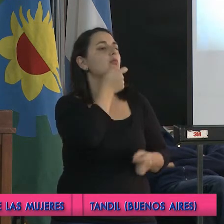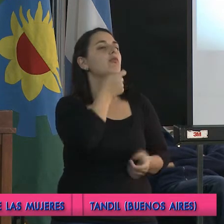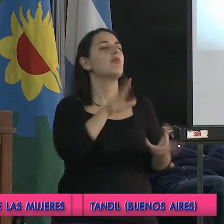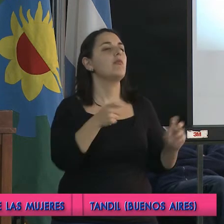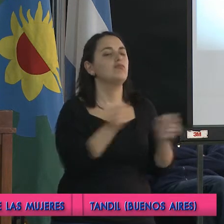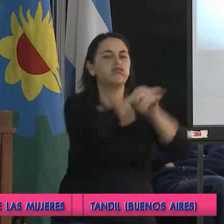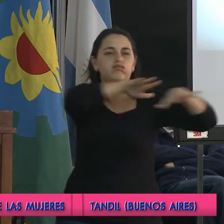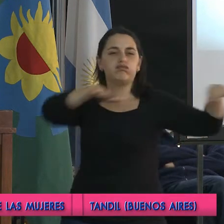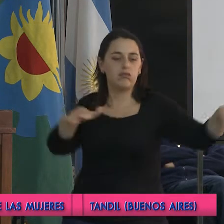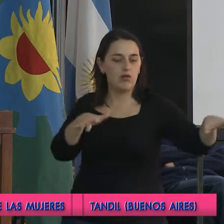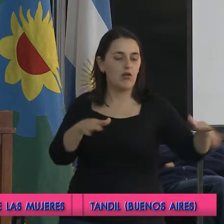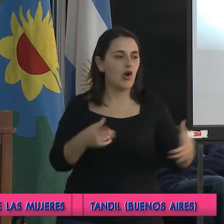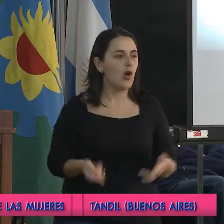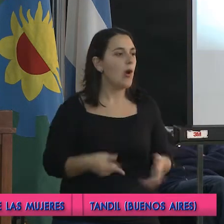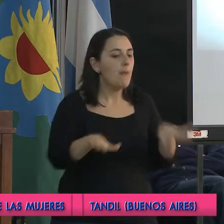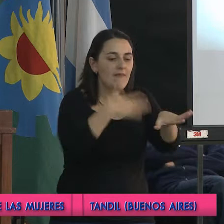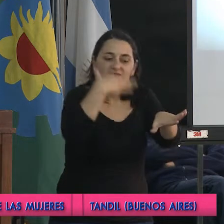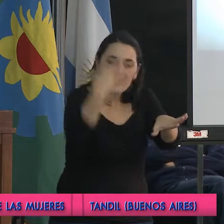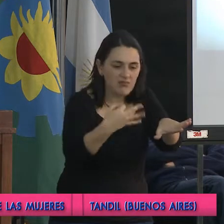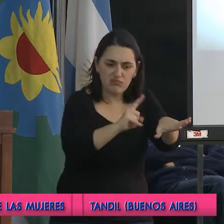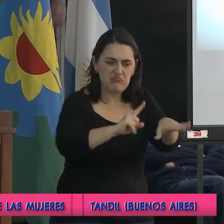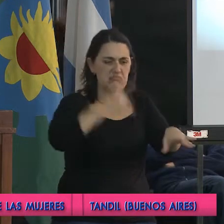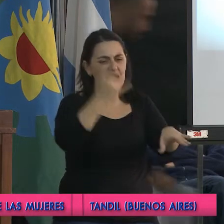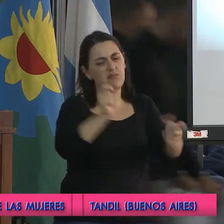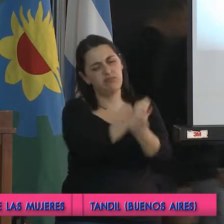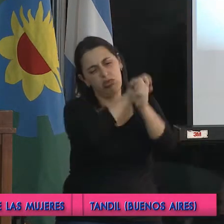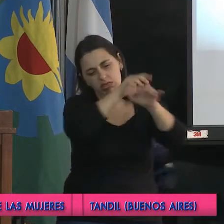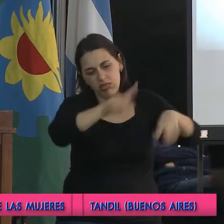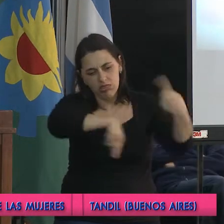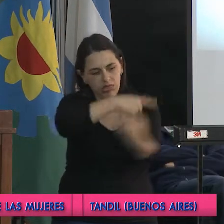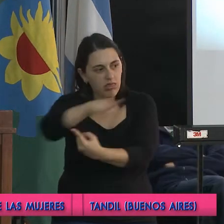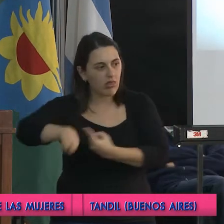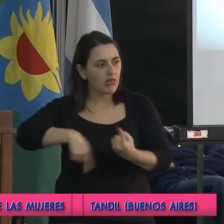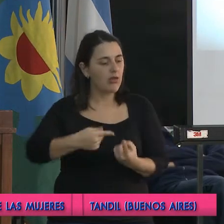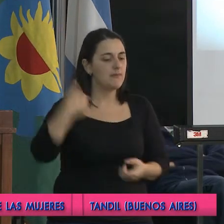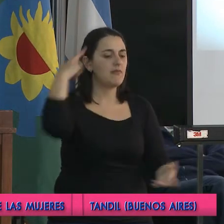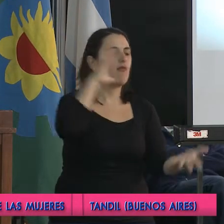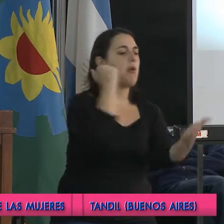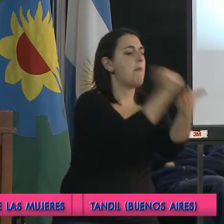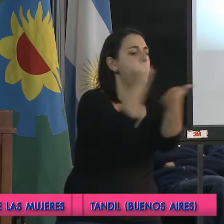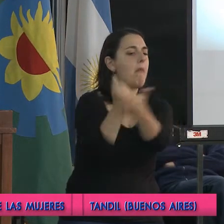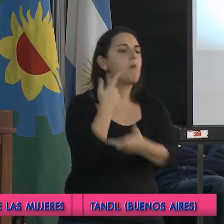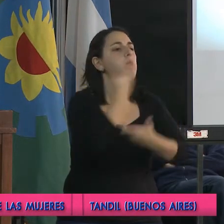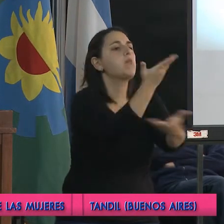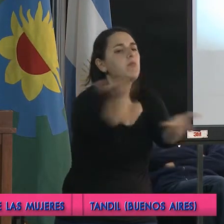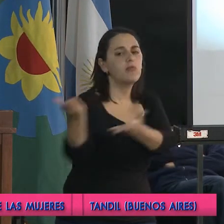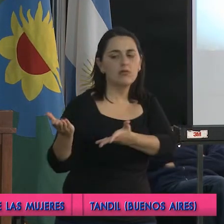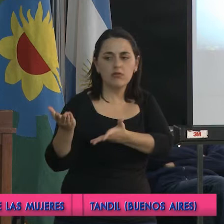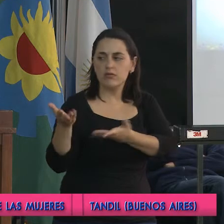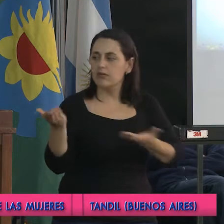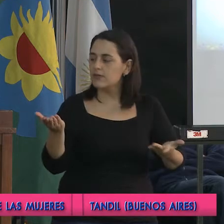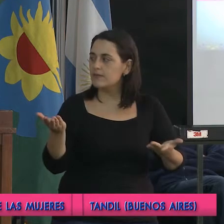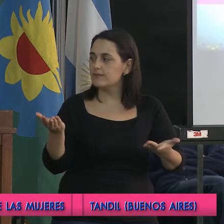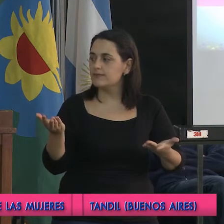agigantar, desvirtuar los hechos de la realidad, perpetuar estereotipos insalubres,